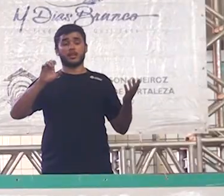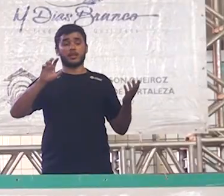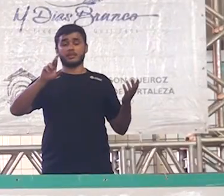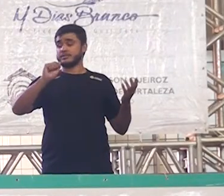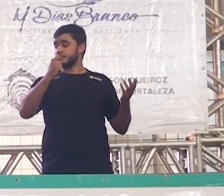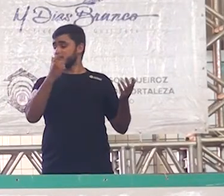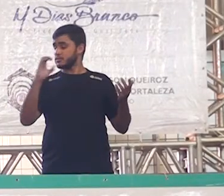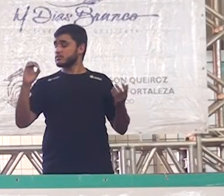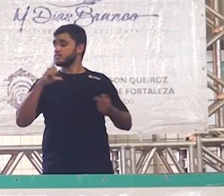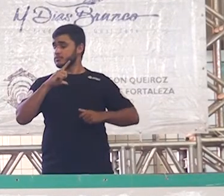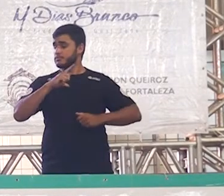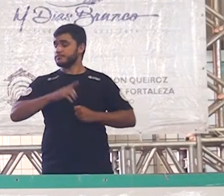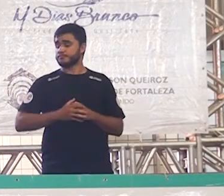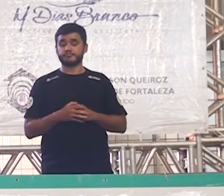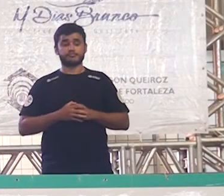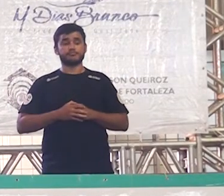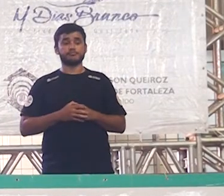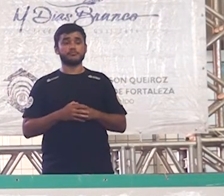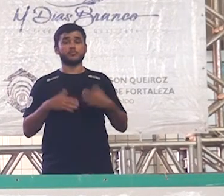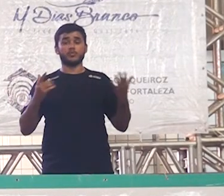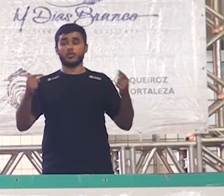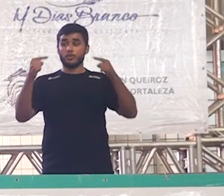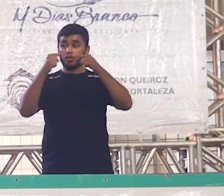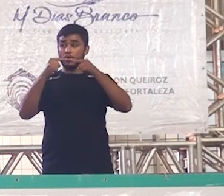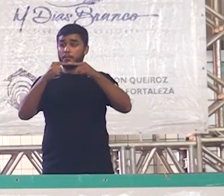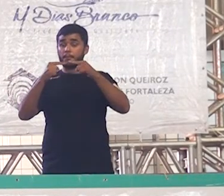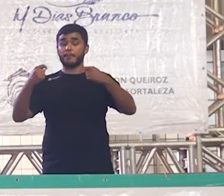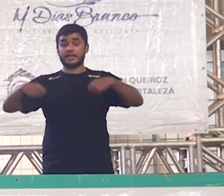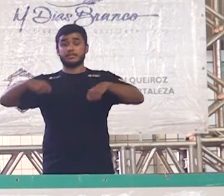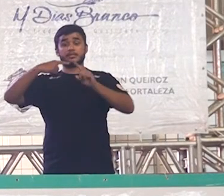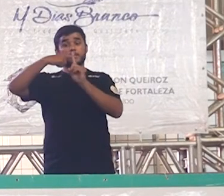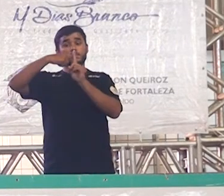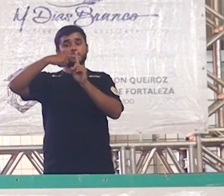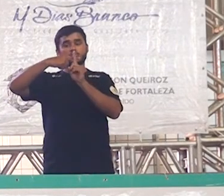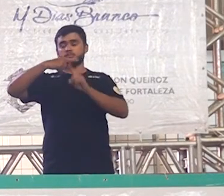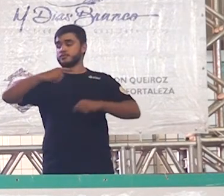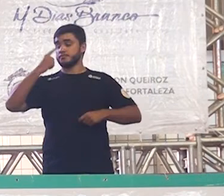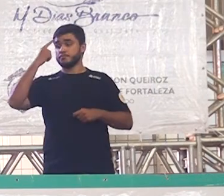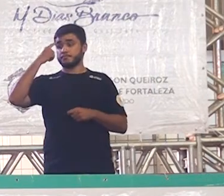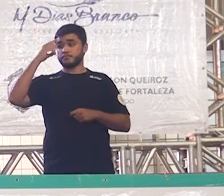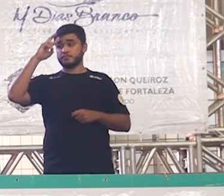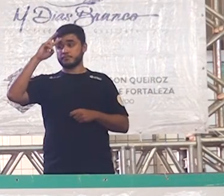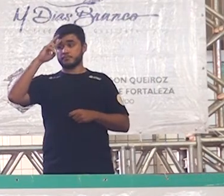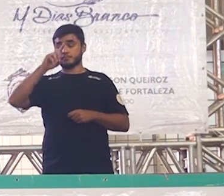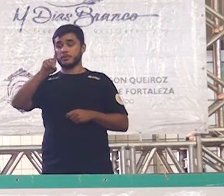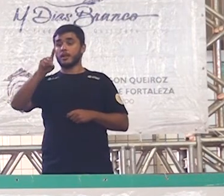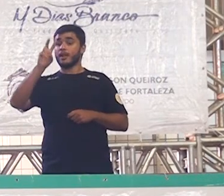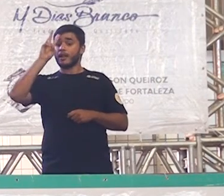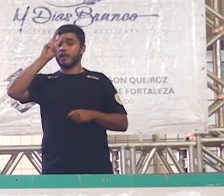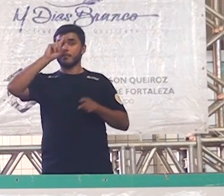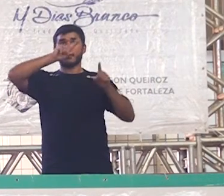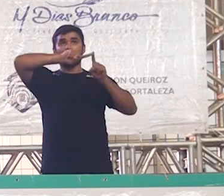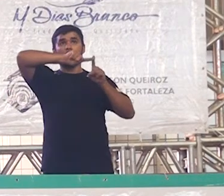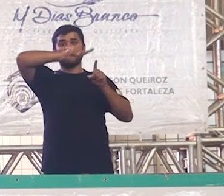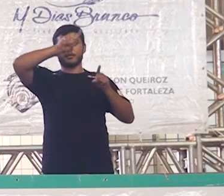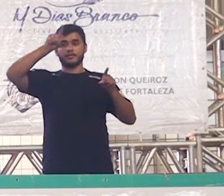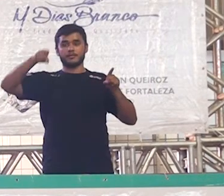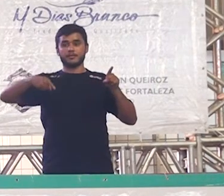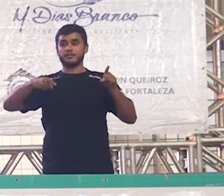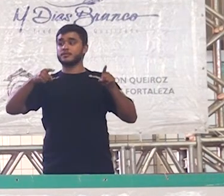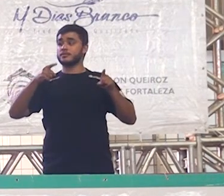tempo. Minha aceleração vai ter que ser positiva. Vamos lembrar do nosso smile?